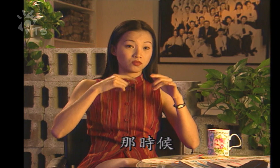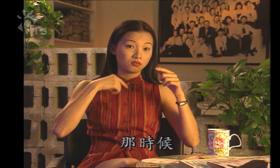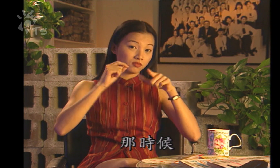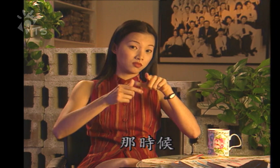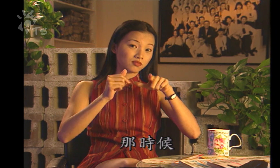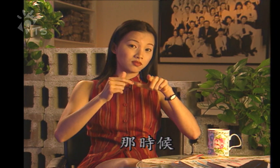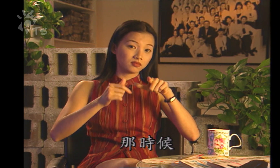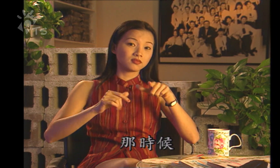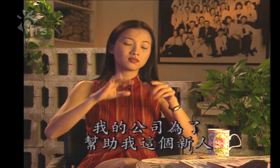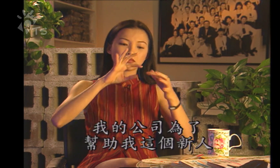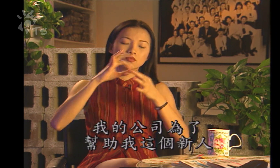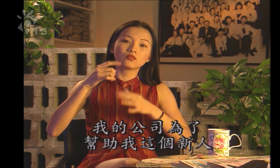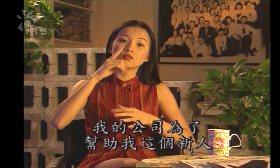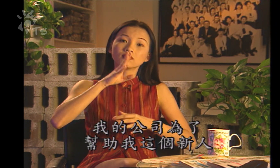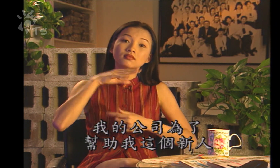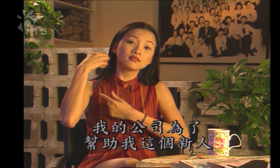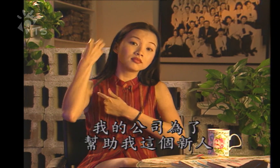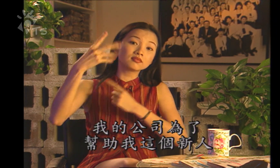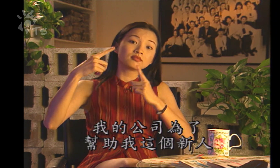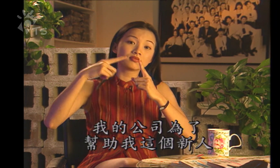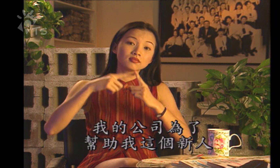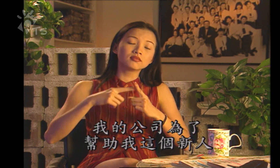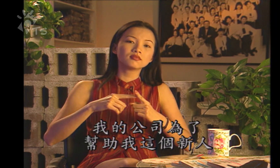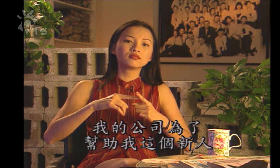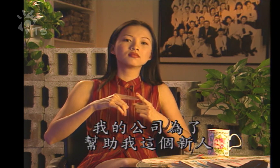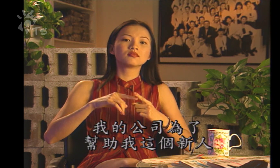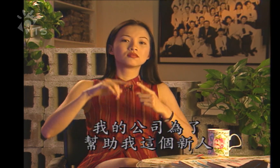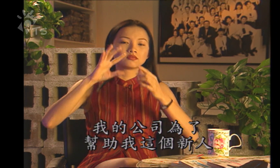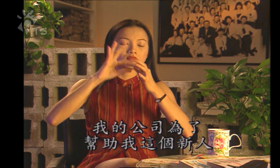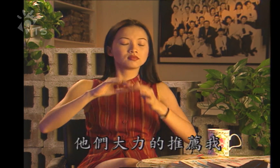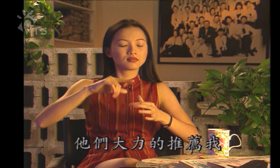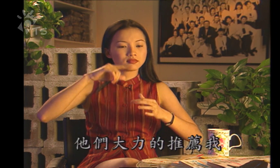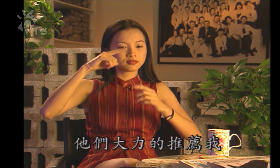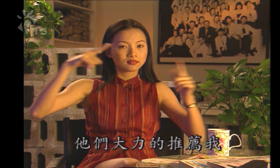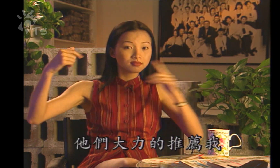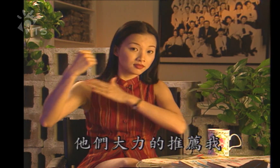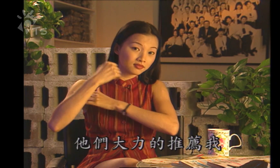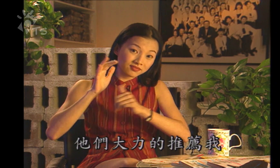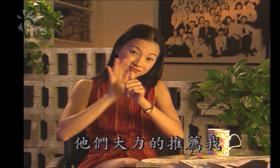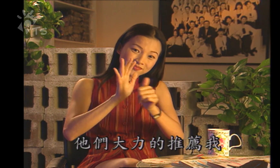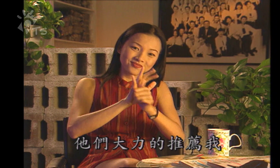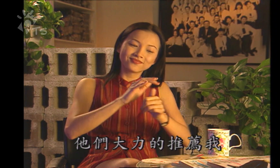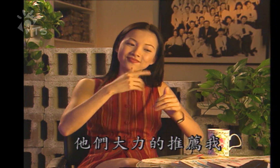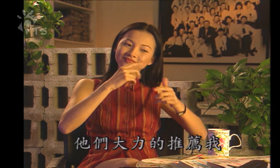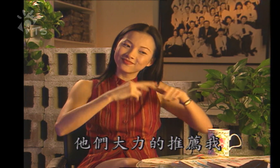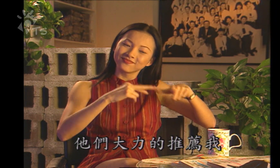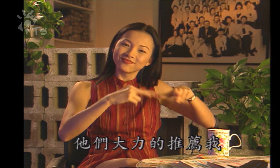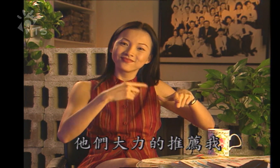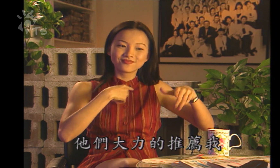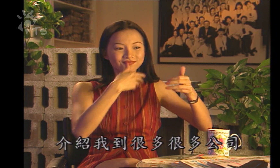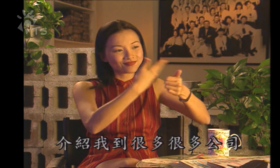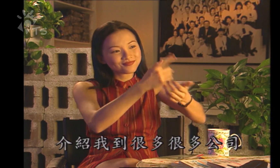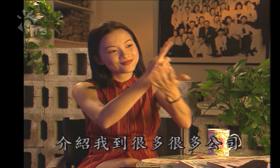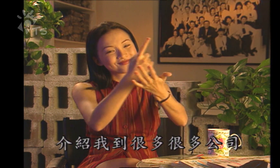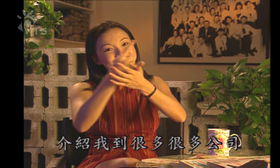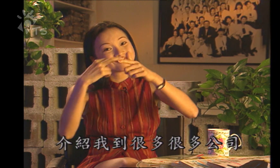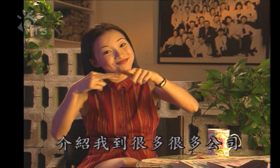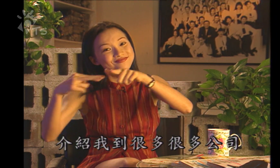那时候我的公司为了帮助我这个新人，他们大力的推荐我，介绍我到很多很多公